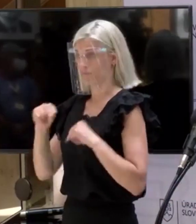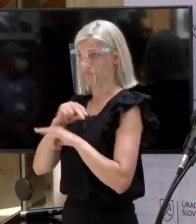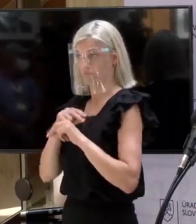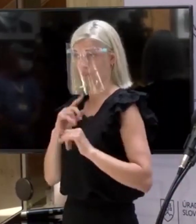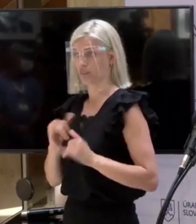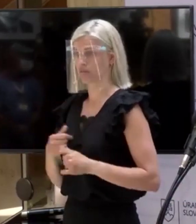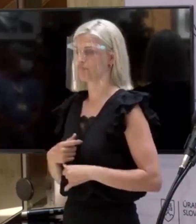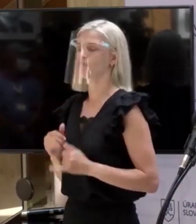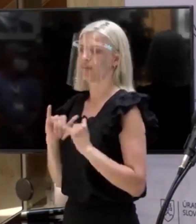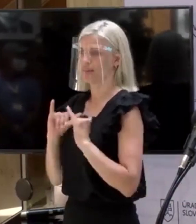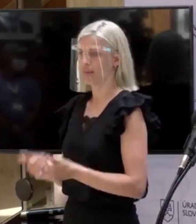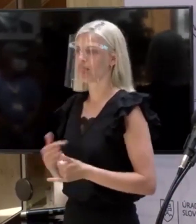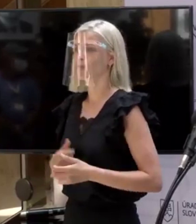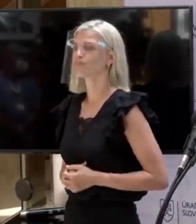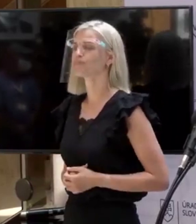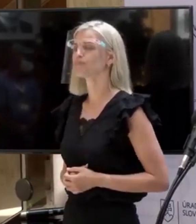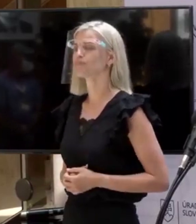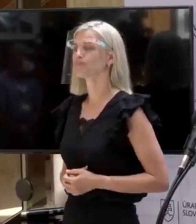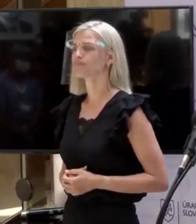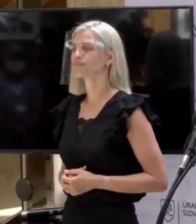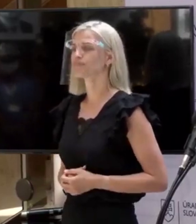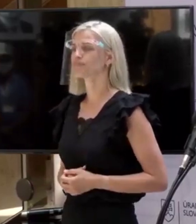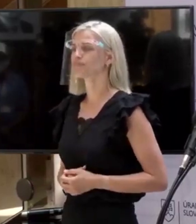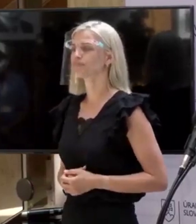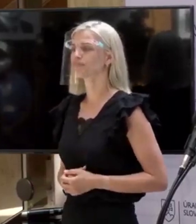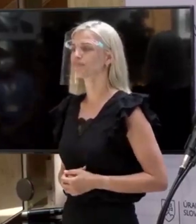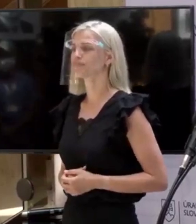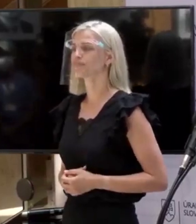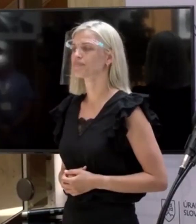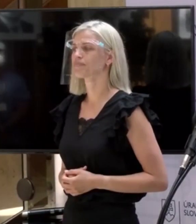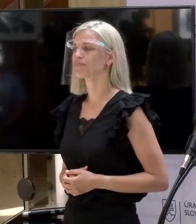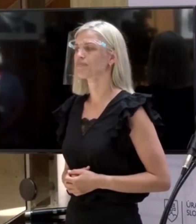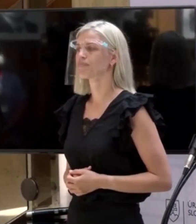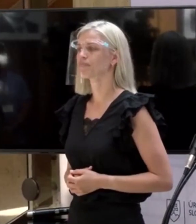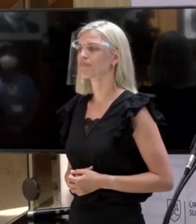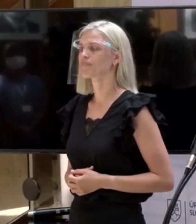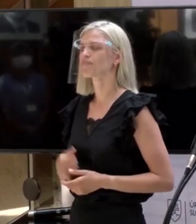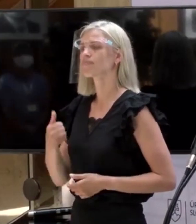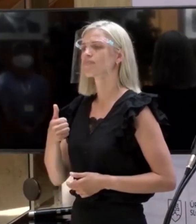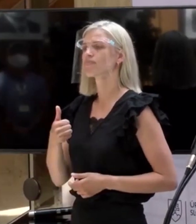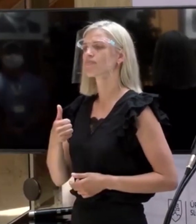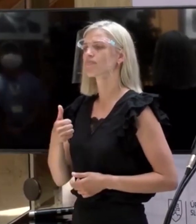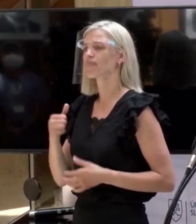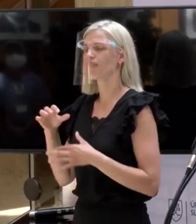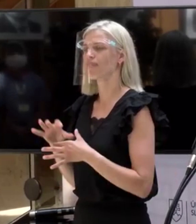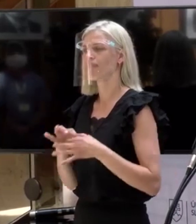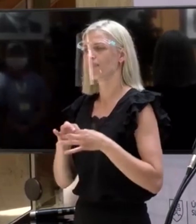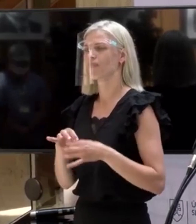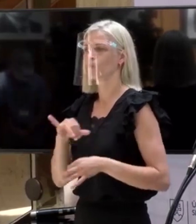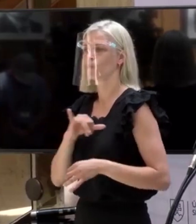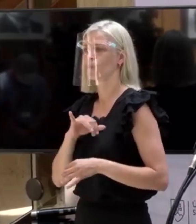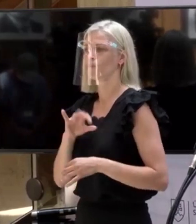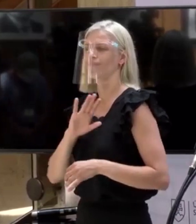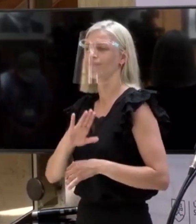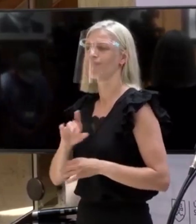Áno, rozprávame sa. Nech sa páči. Môžem, pani ministerka, ešte nadviažem na kolegu, čo si